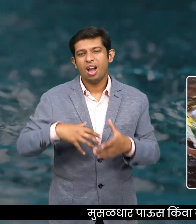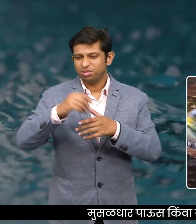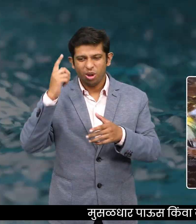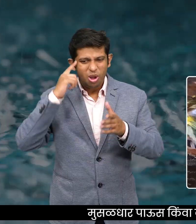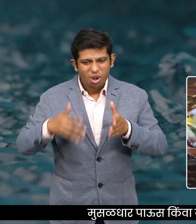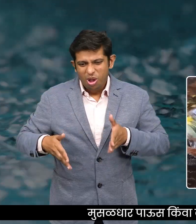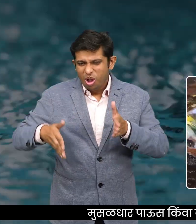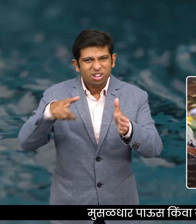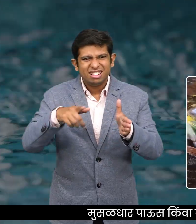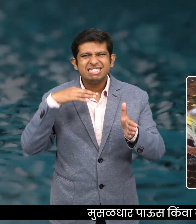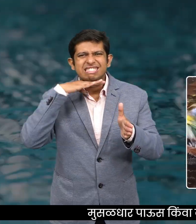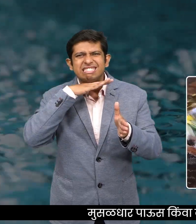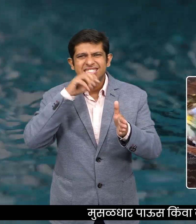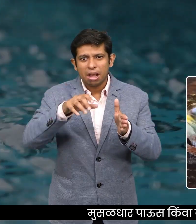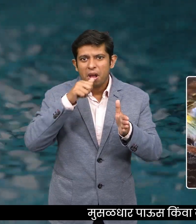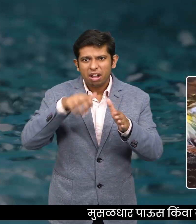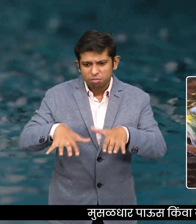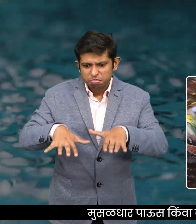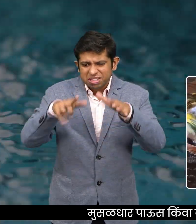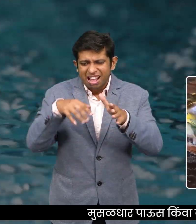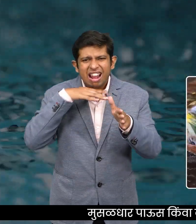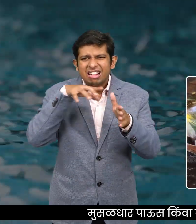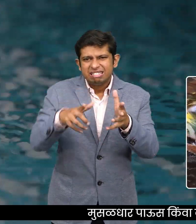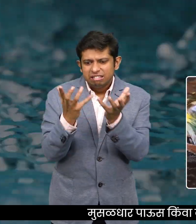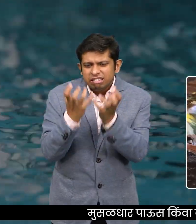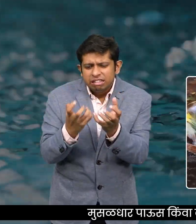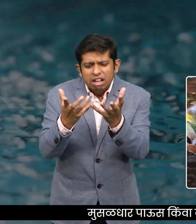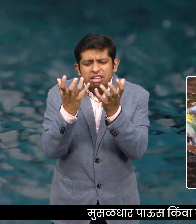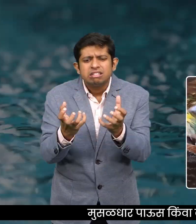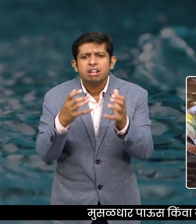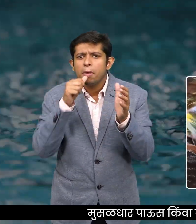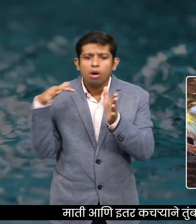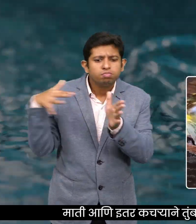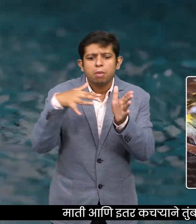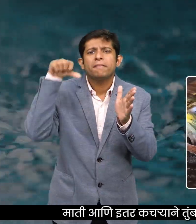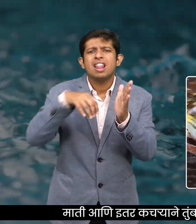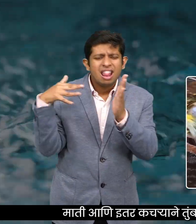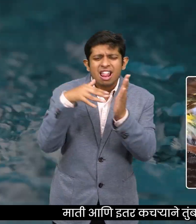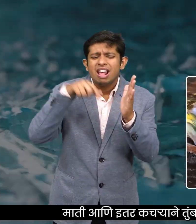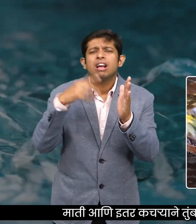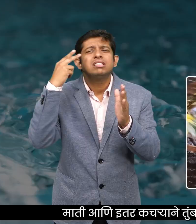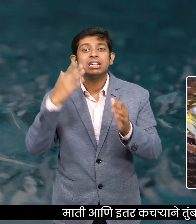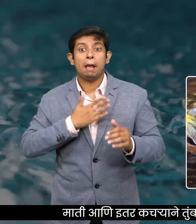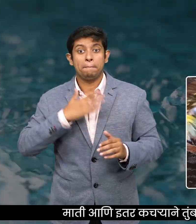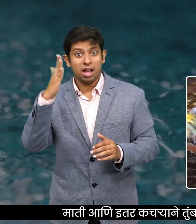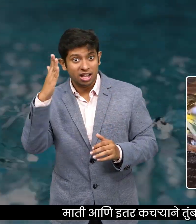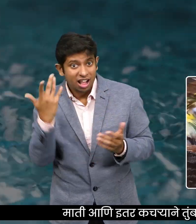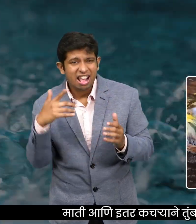मुसळधार पाऊस किंवा वादळानंतर बाहेरील नाले पाणी, माती आणि इतर कचऱ्याने तुंबलेले